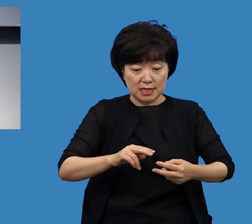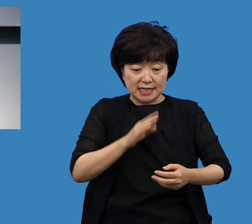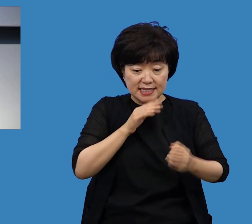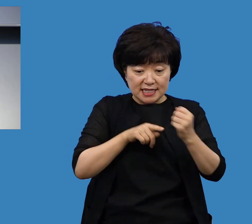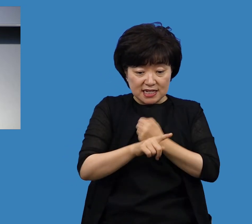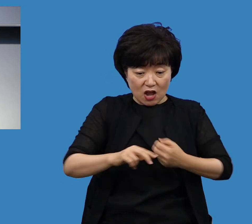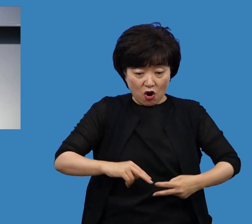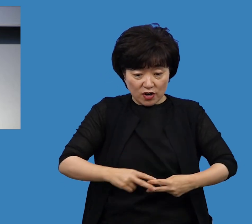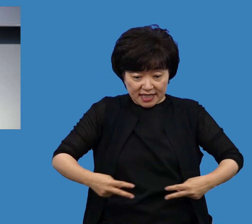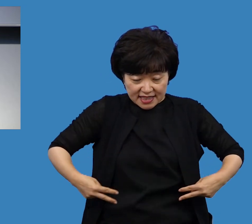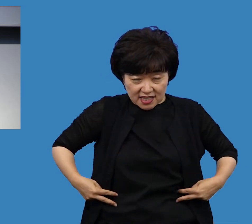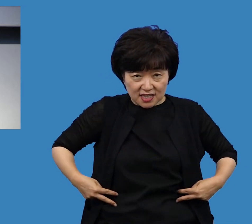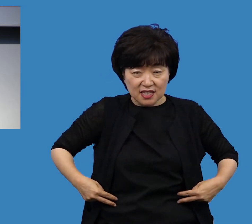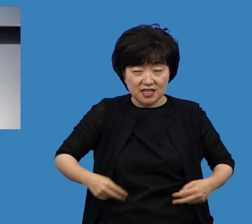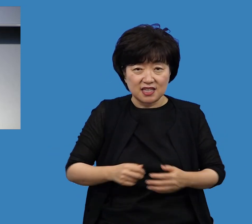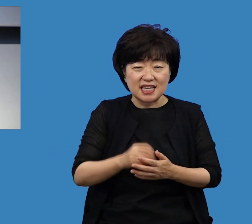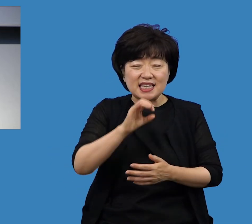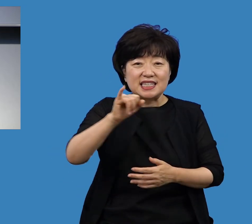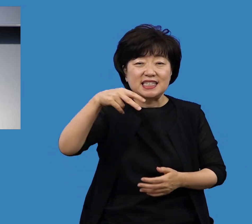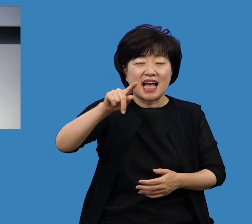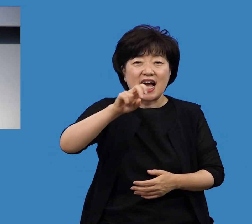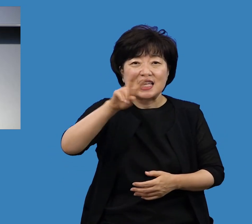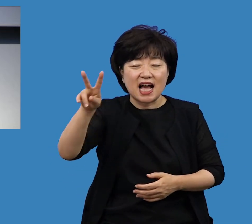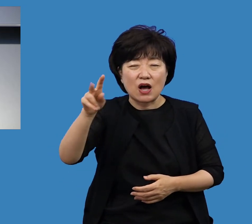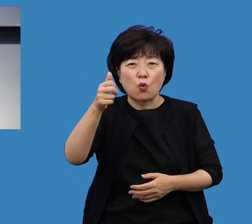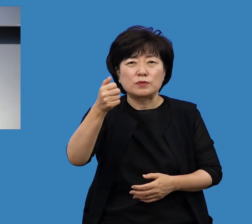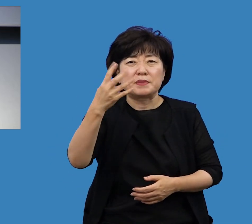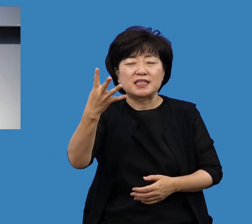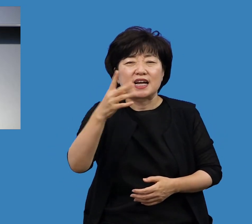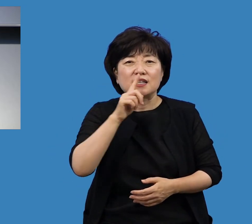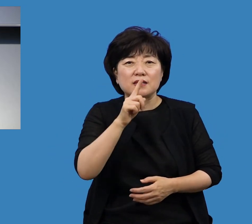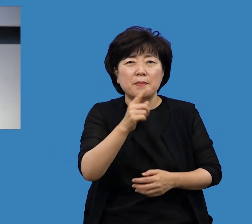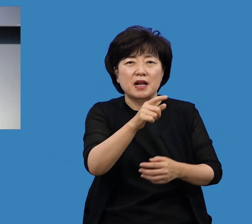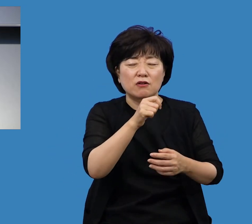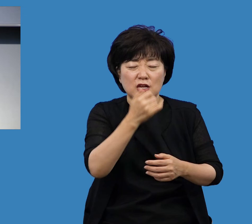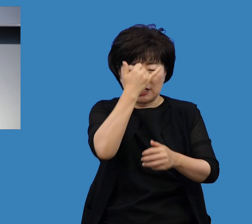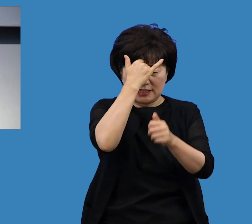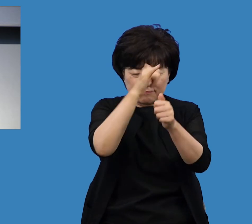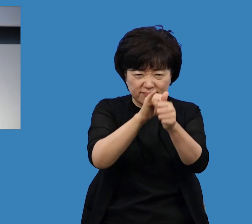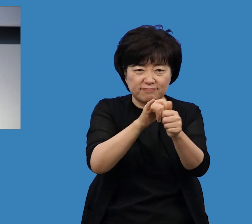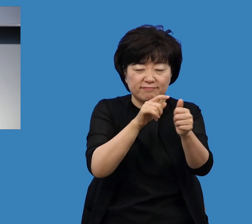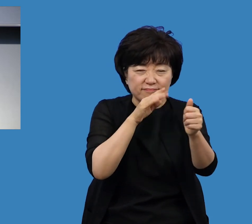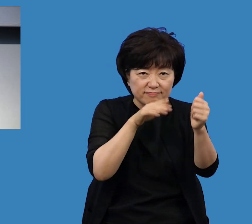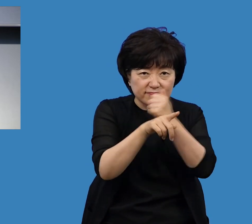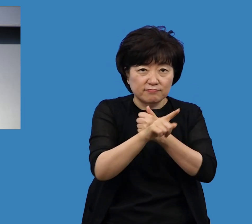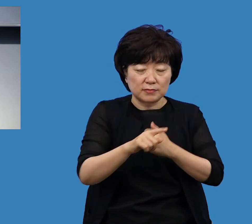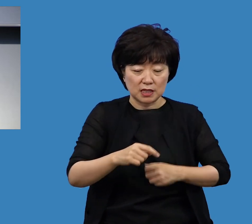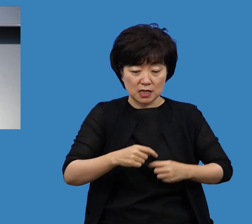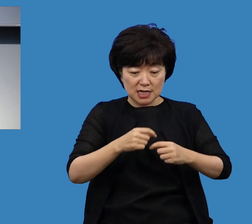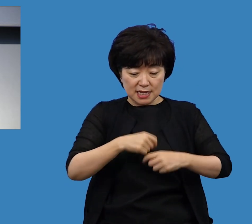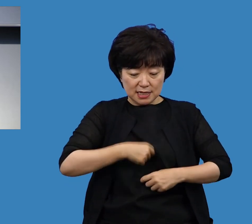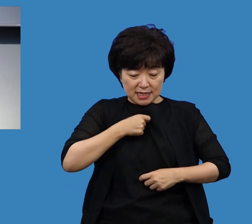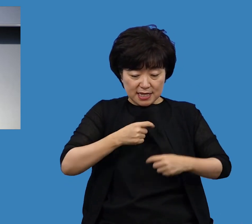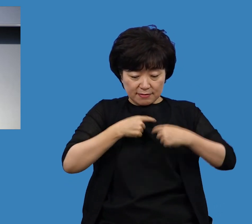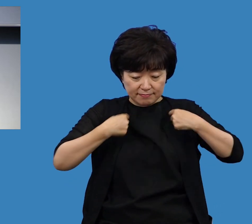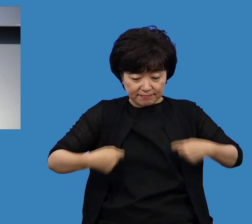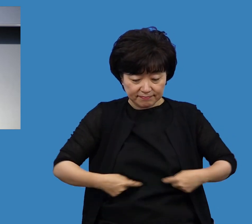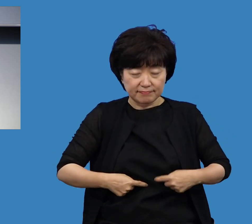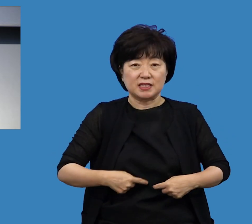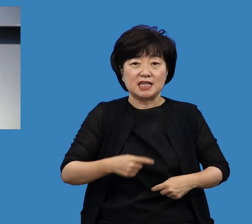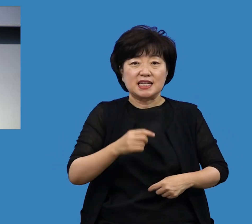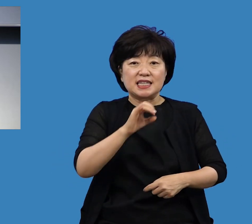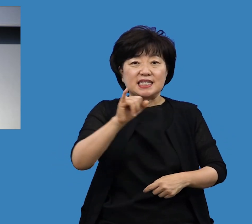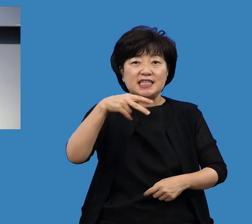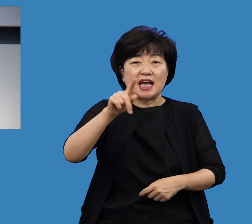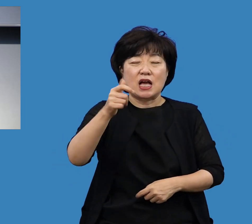5절에서 따온 말인데 이것은 진실됨과 충성됨을 가르칩니다. 그리고 의의 호심경이라고 하는 것도 역시 이사야서 57장에서 따온 말인데